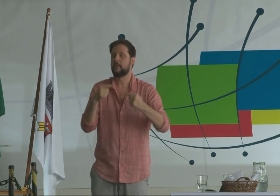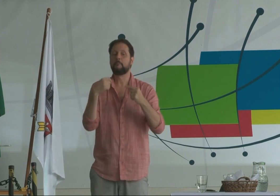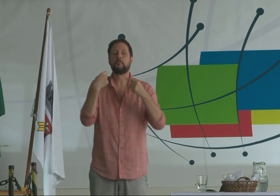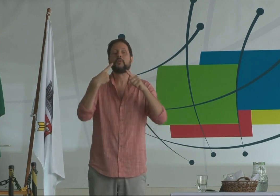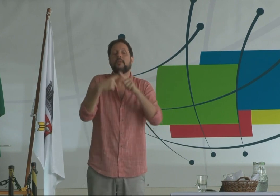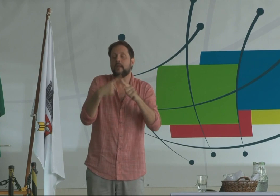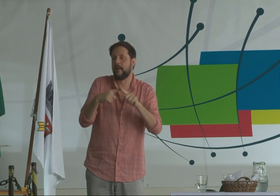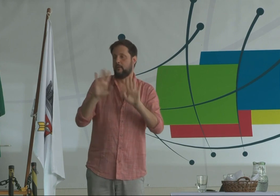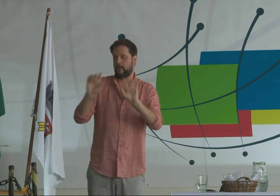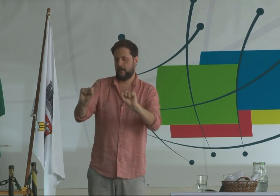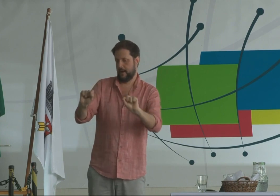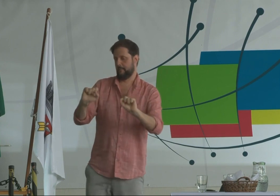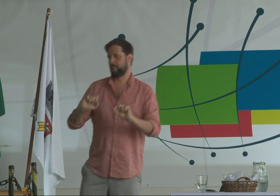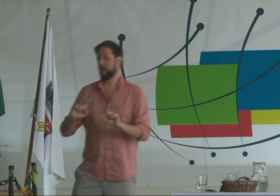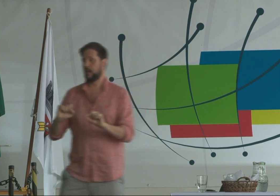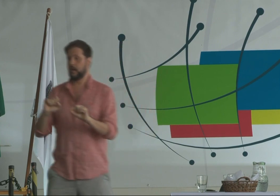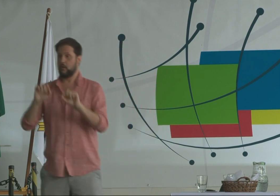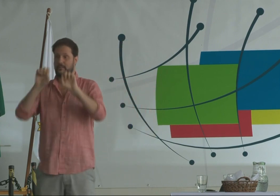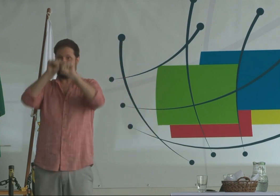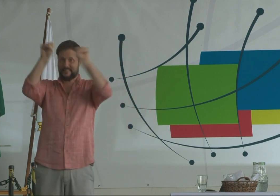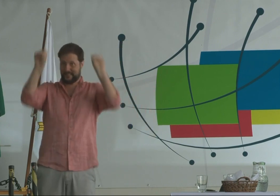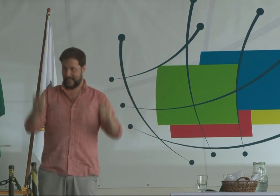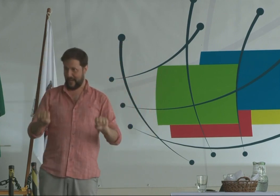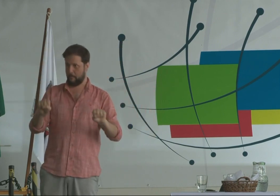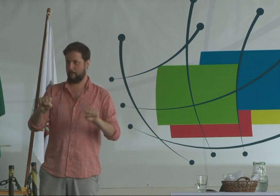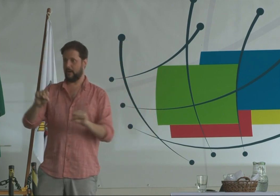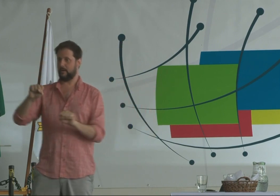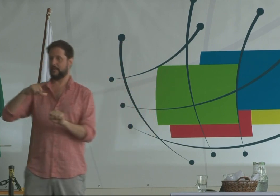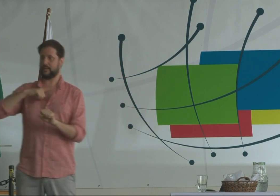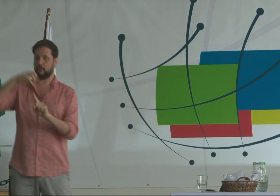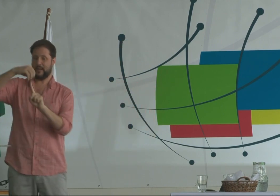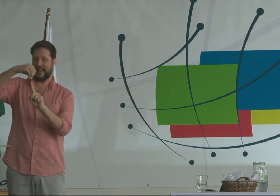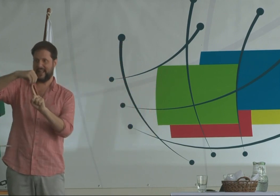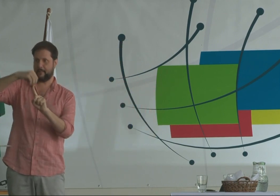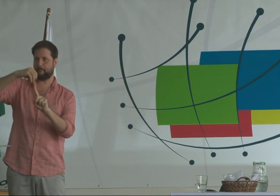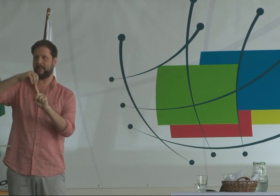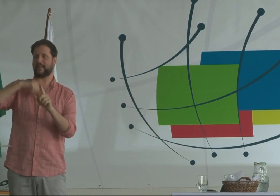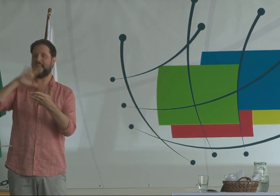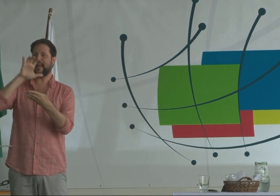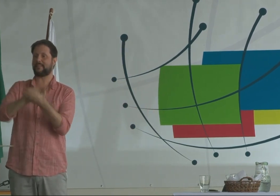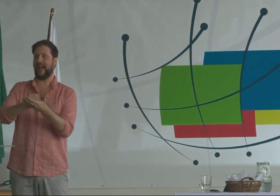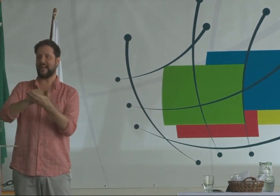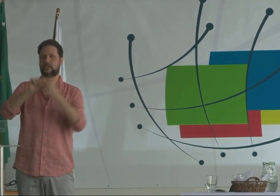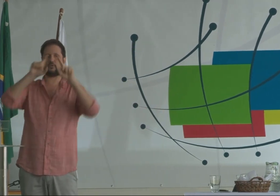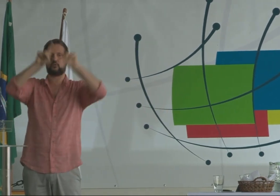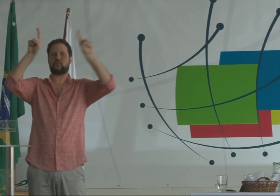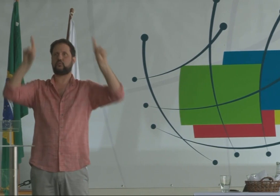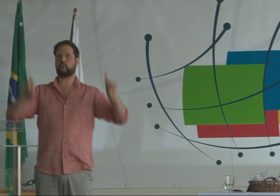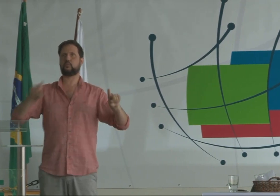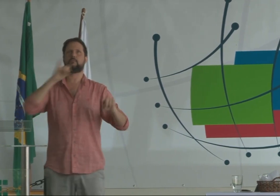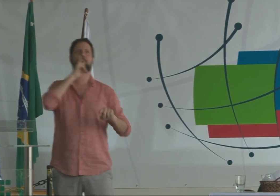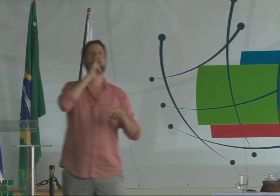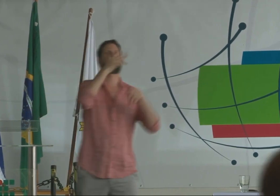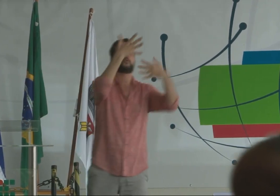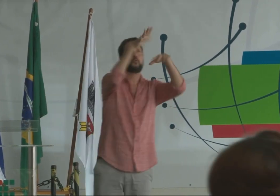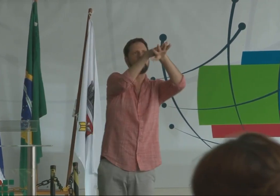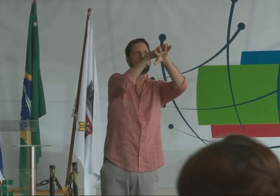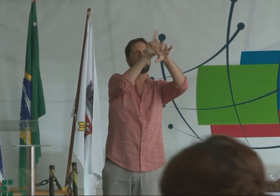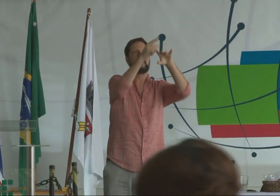discutindo novamente a questão da escola bilíngue. Porque o que acontece? O sistema. Tem o INEP. O INEP, ele trabalha com padastro. tá